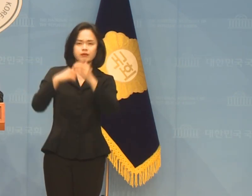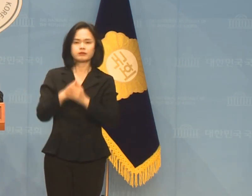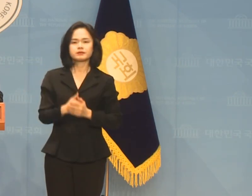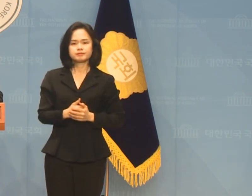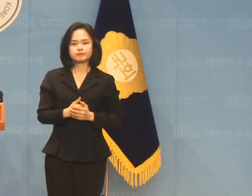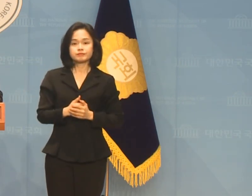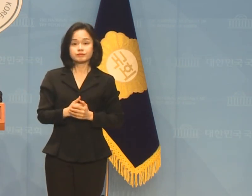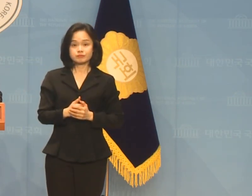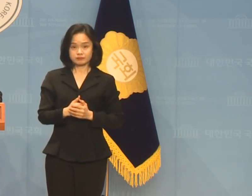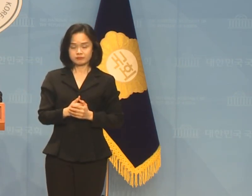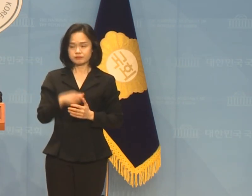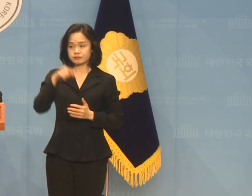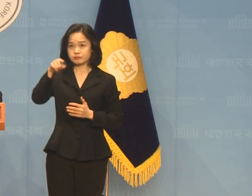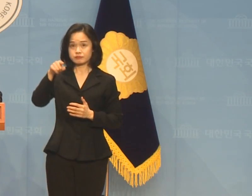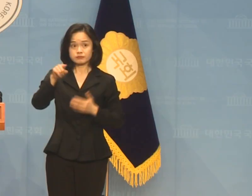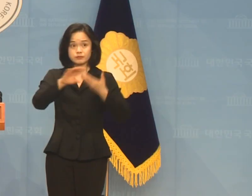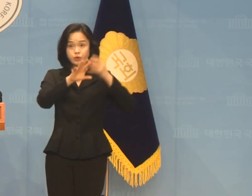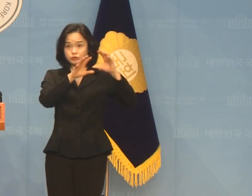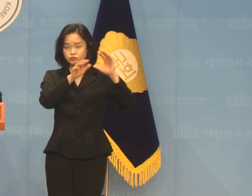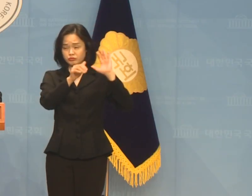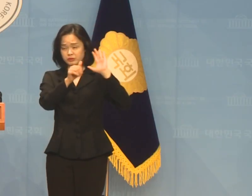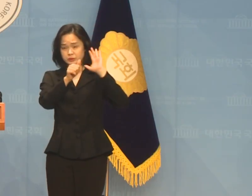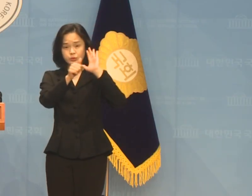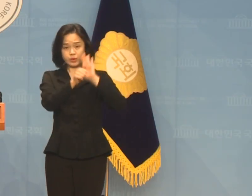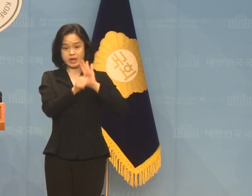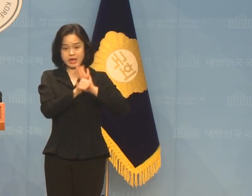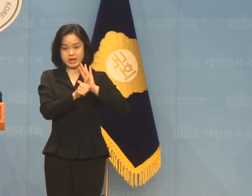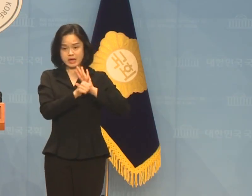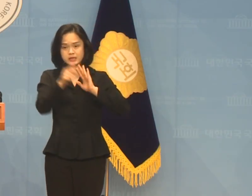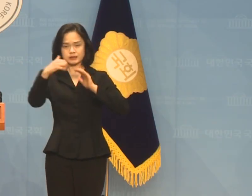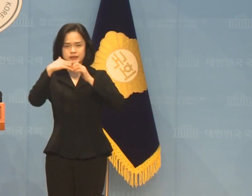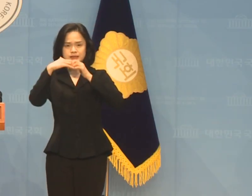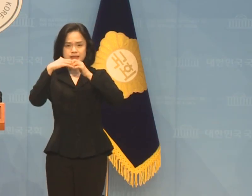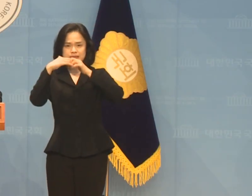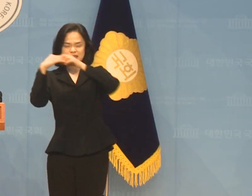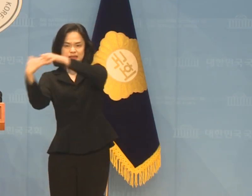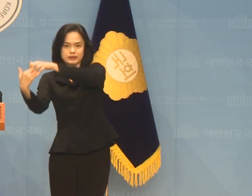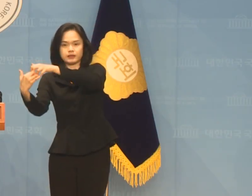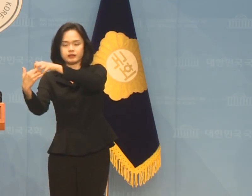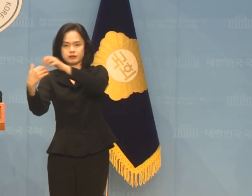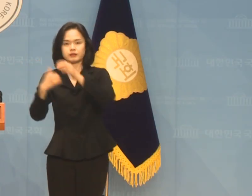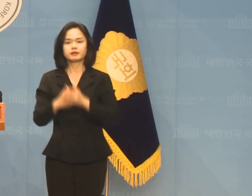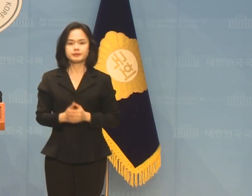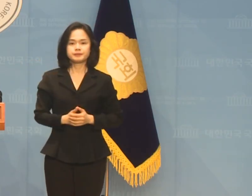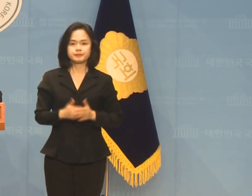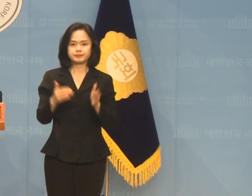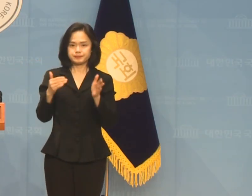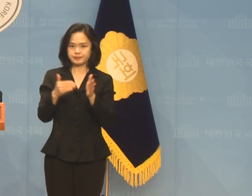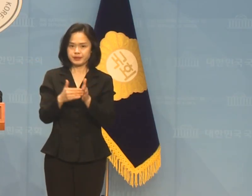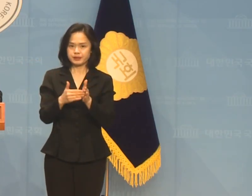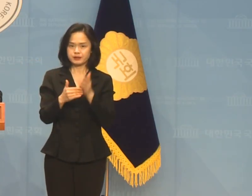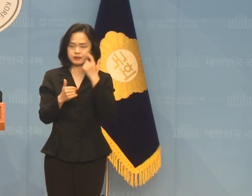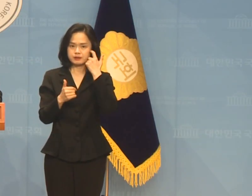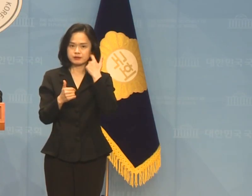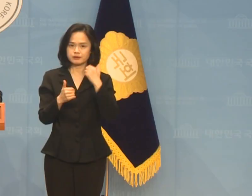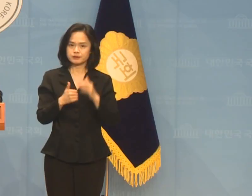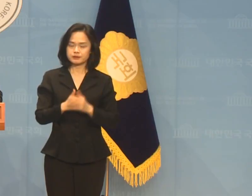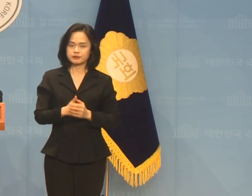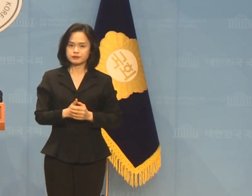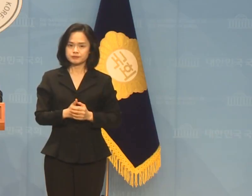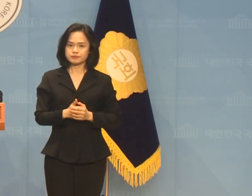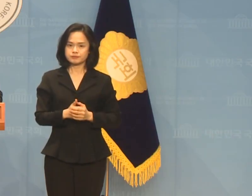되었습니다. 오늘날에는 그 민족 반역자가 몇십 년간 공들여서